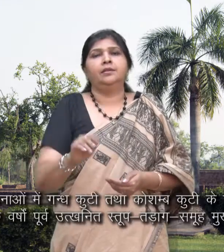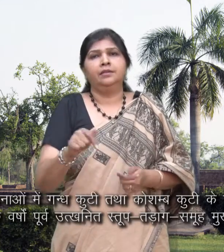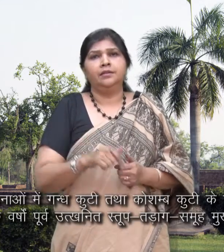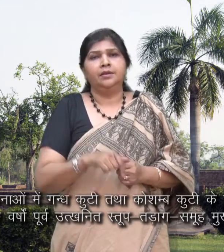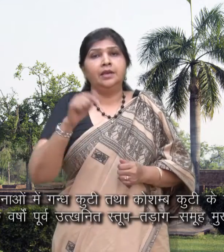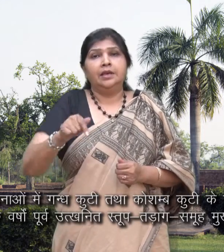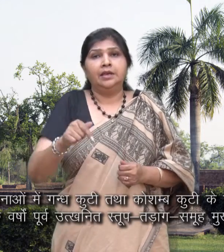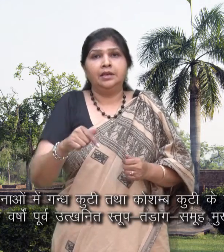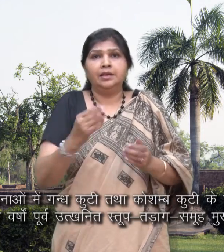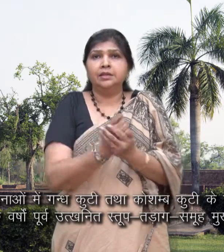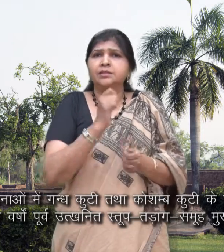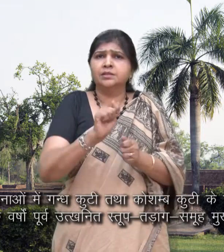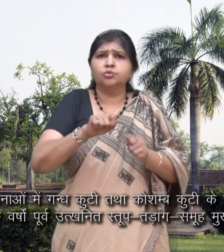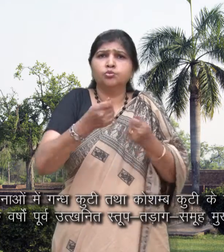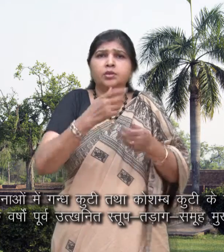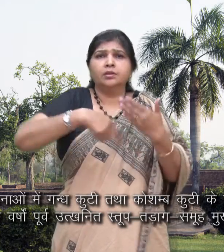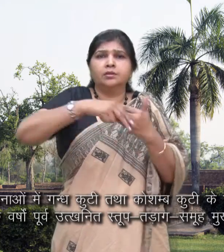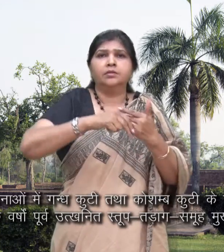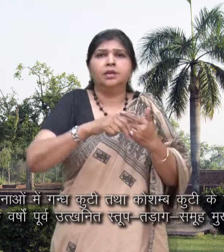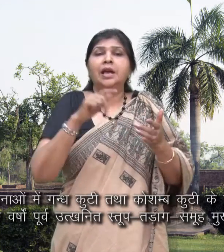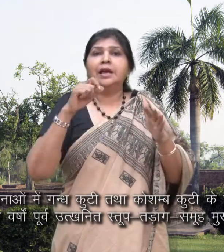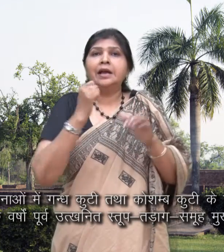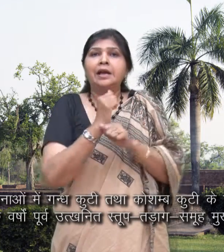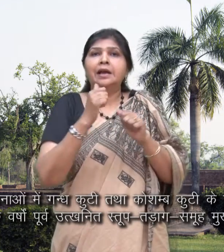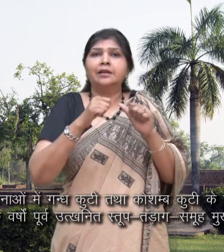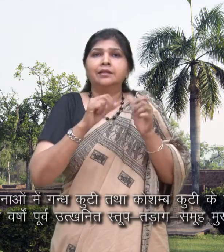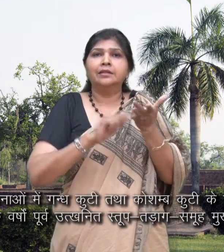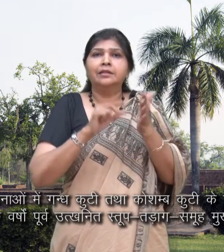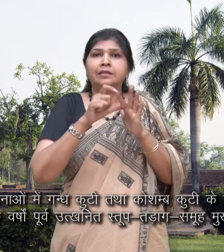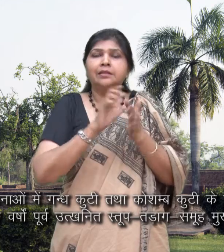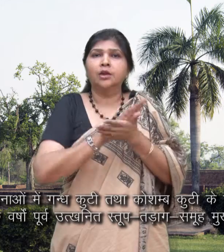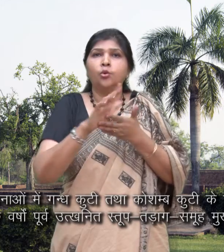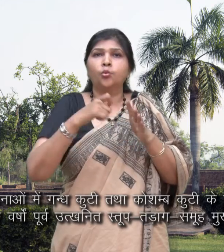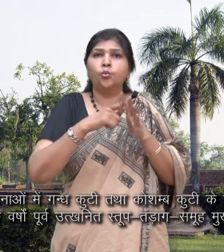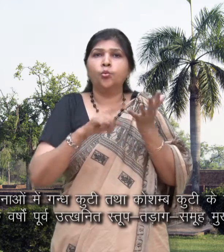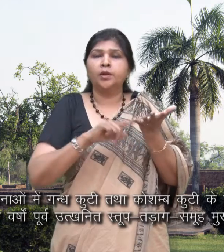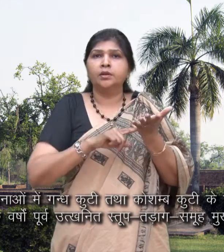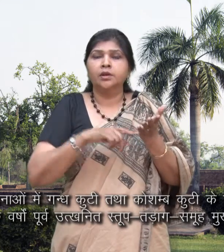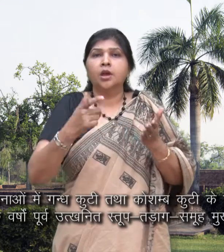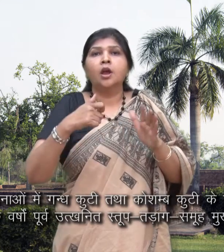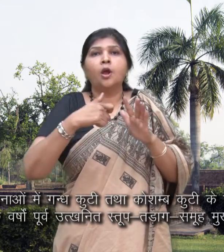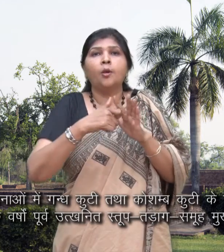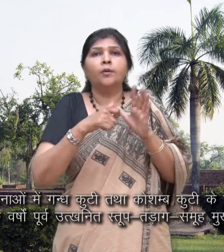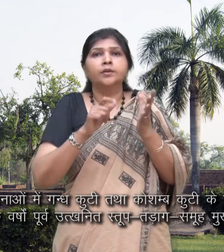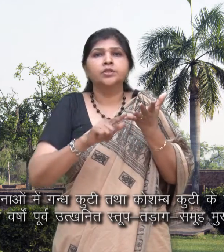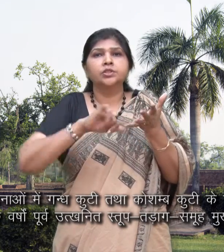इन संरचनाओं में गंधकुटी तथा कोशंब कुटी के साथ साथ